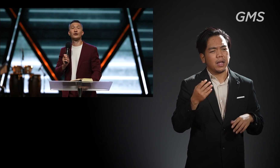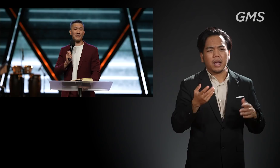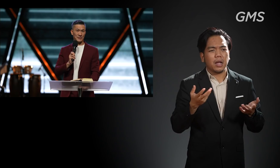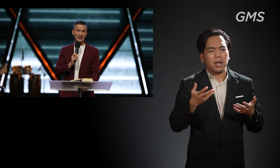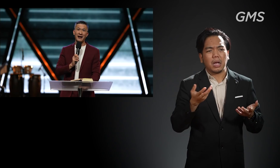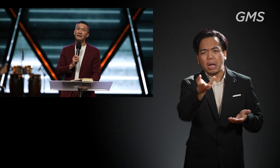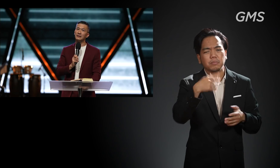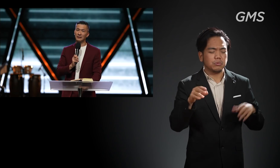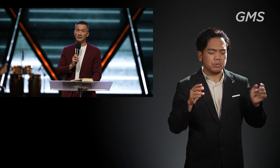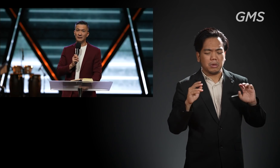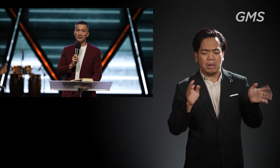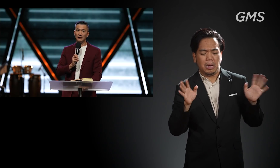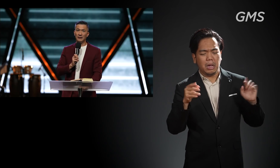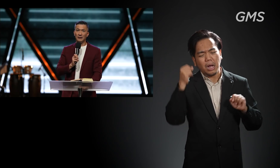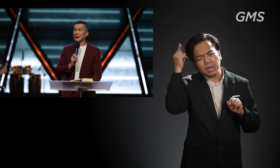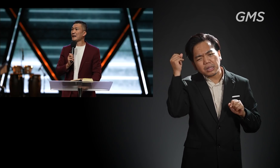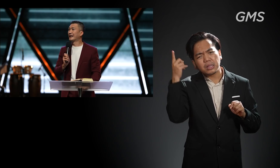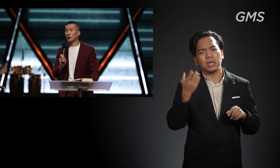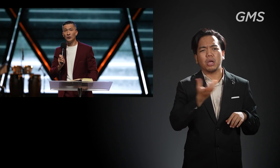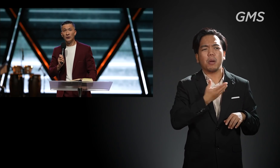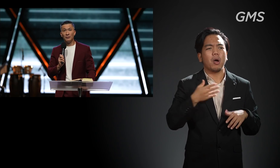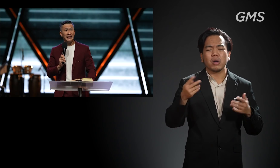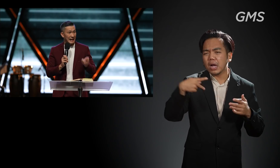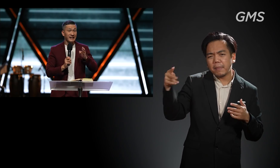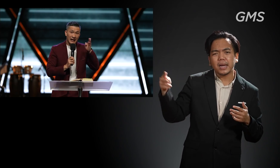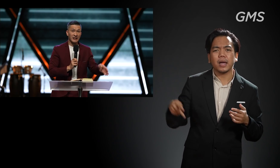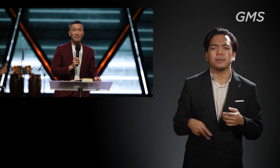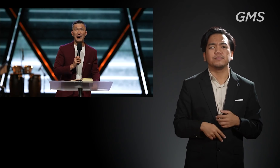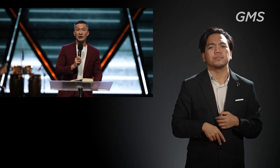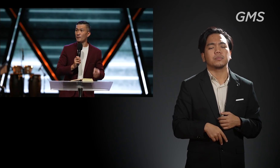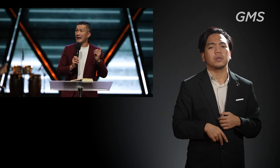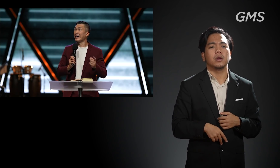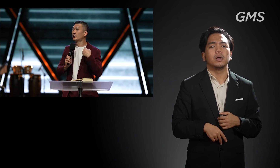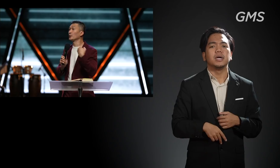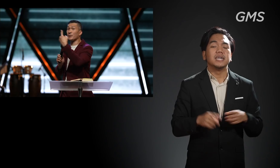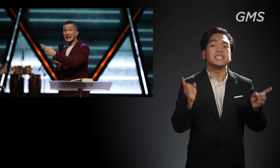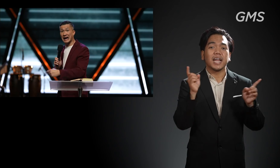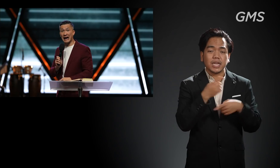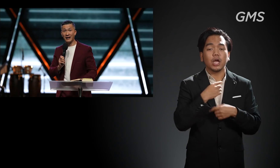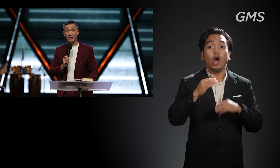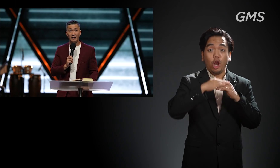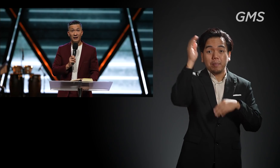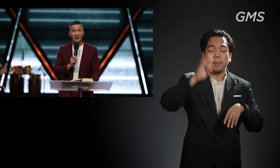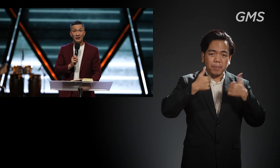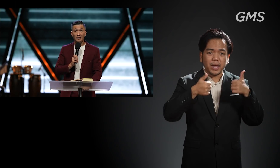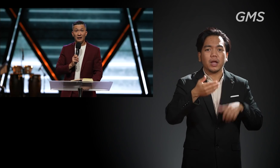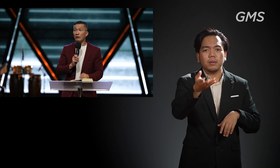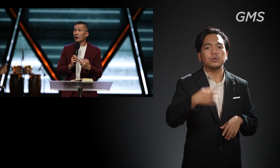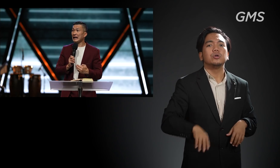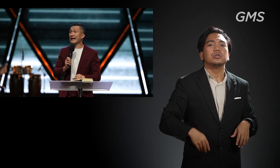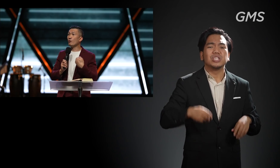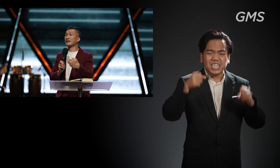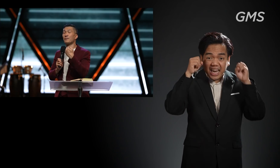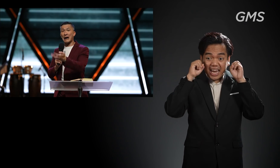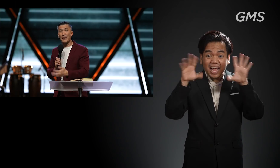hayatnya juga pas-pasan. Daripada gitu, mendingan jelas di depan supaya nggak hidup itu penasaran. Lalu